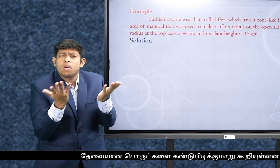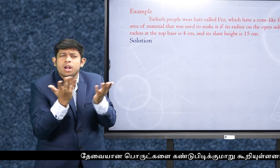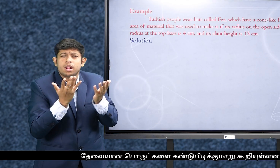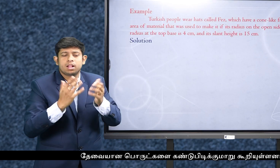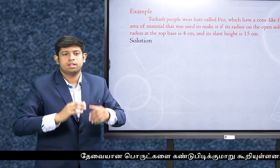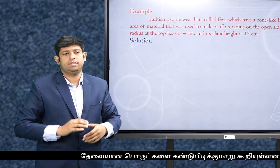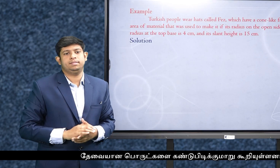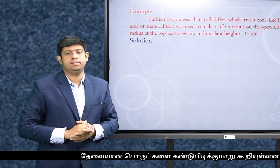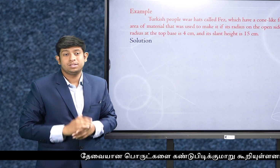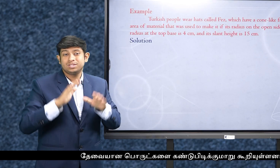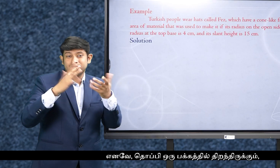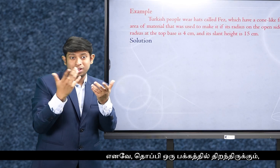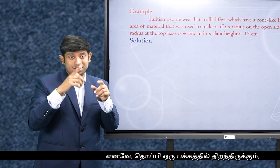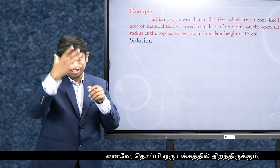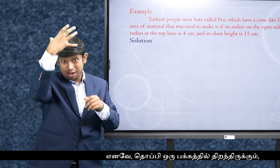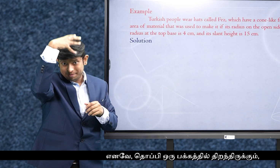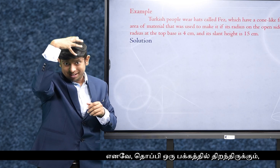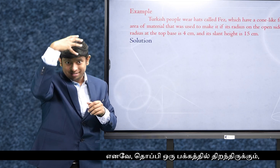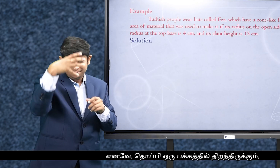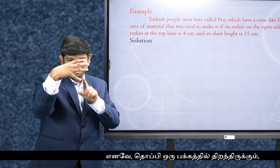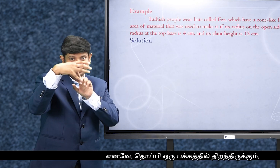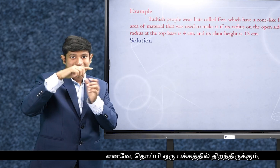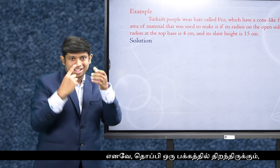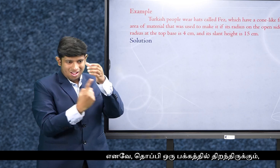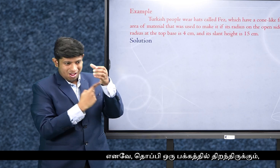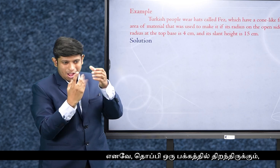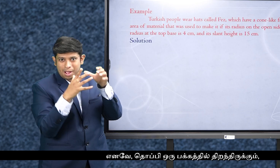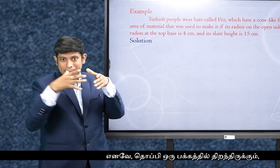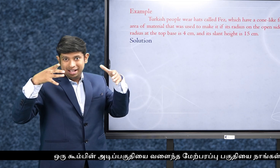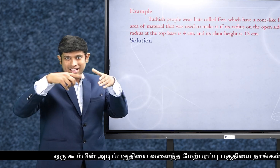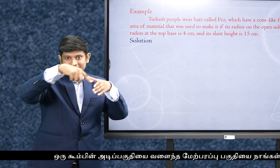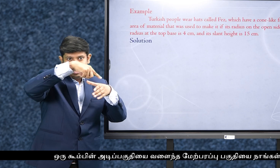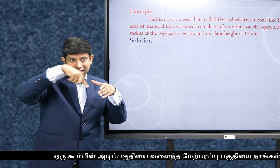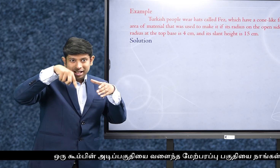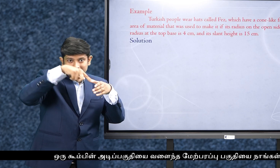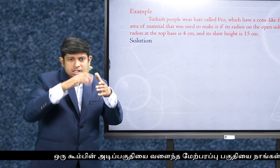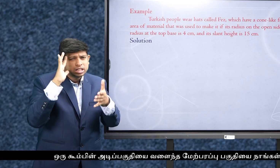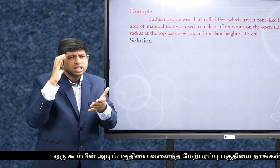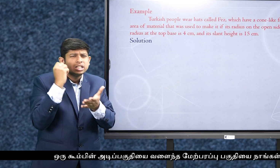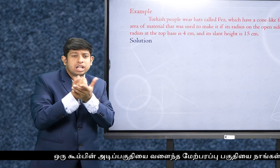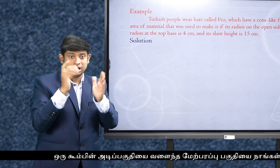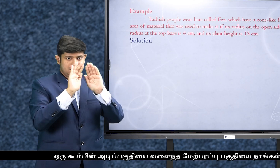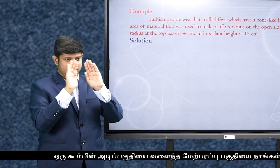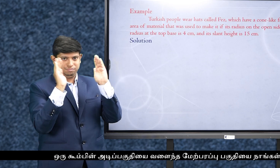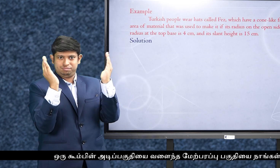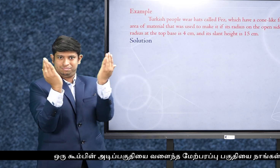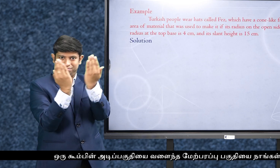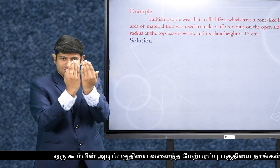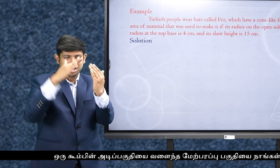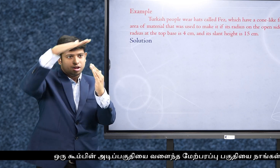கூறியுள்ளனர். எனவே தொப்பி ஒரு பக்கத்தில் திறந்திருக்கும். ஒரு கூம்பின் அடிகண்டத்தை வளைந்த மேற்பரப்பு